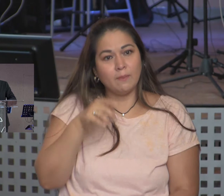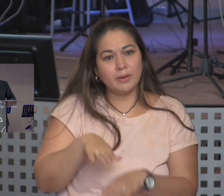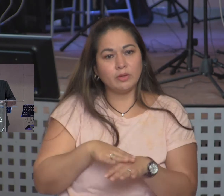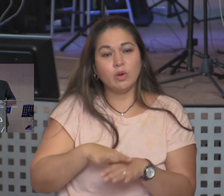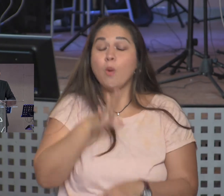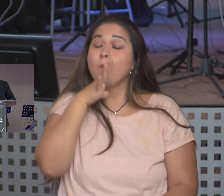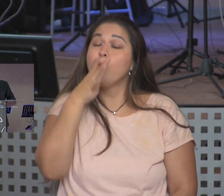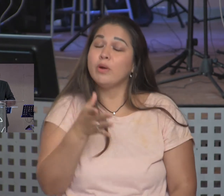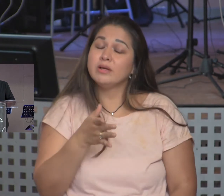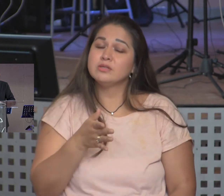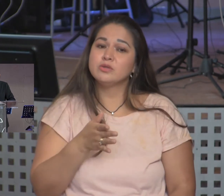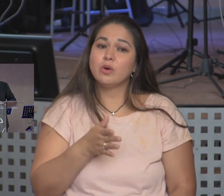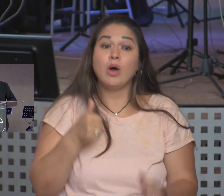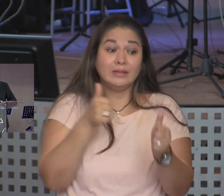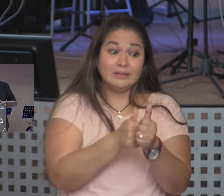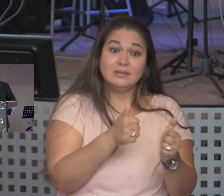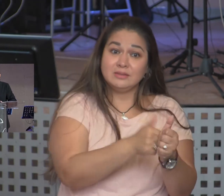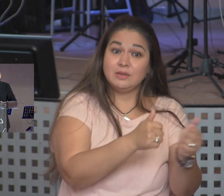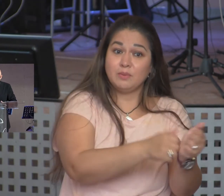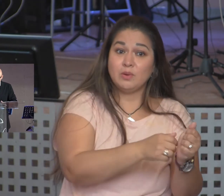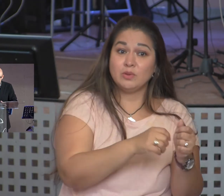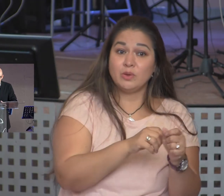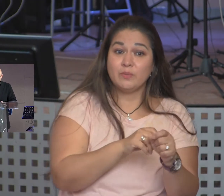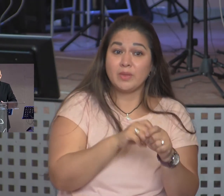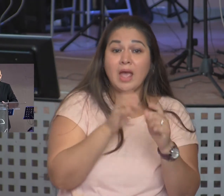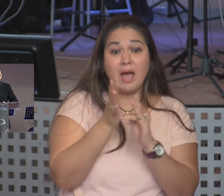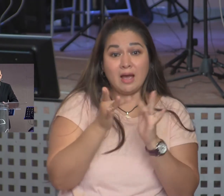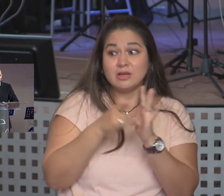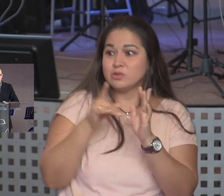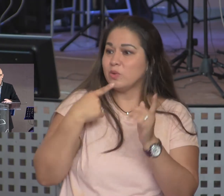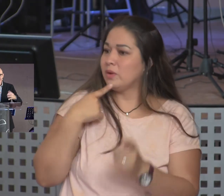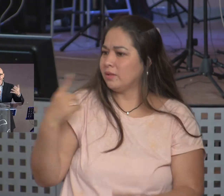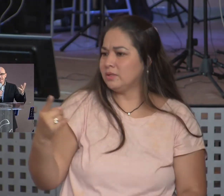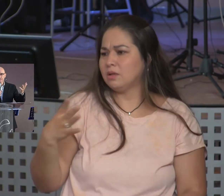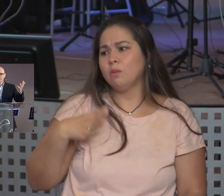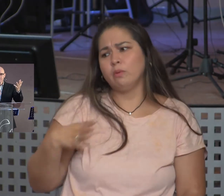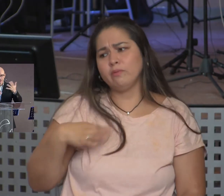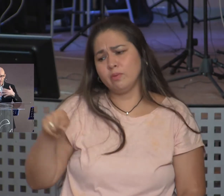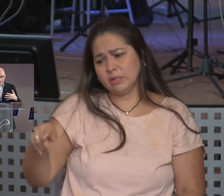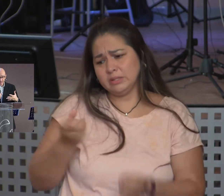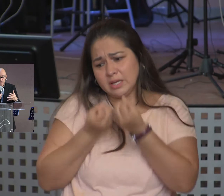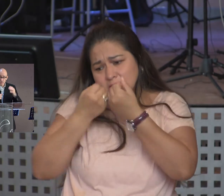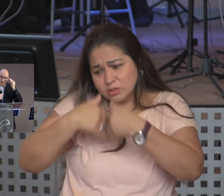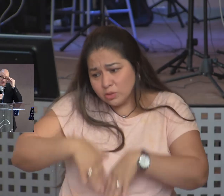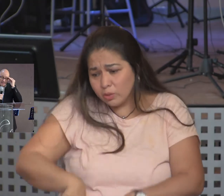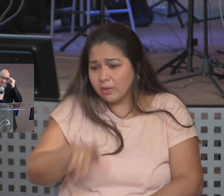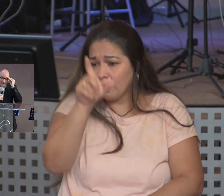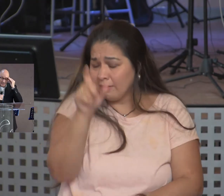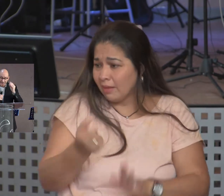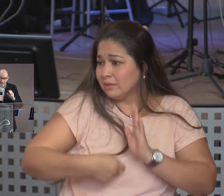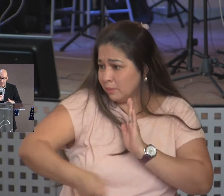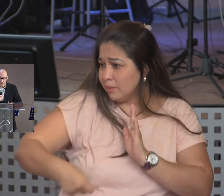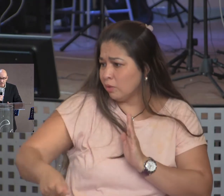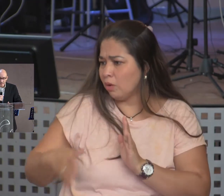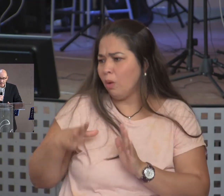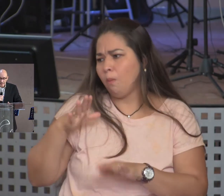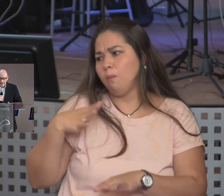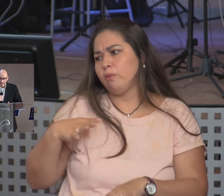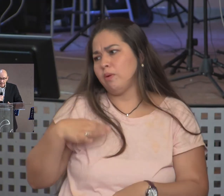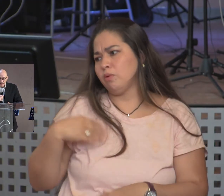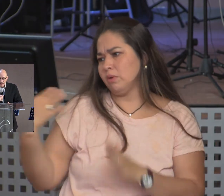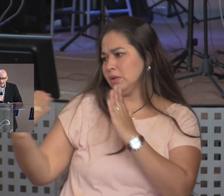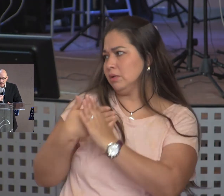Y como digo, esta súper enseñanza es muy interesante porque se puede coger de muchos apartados.